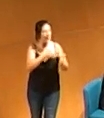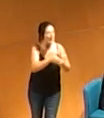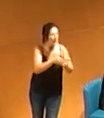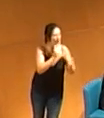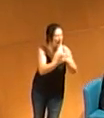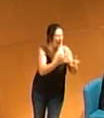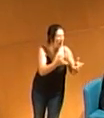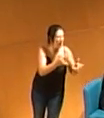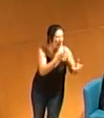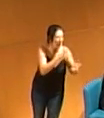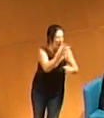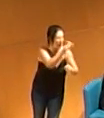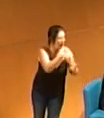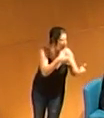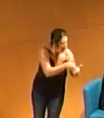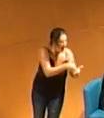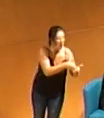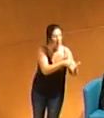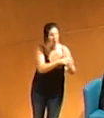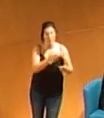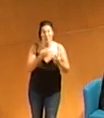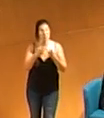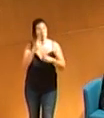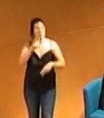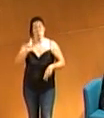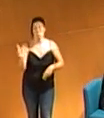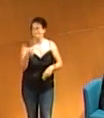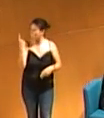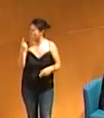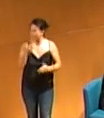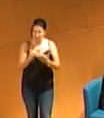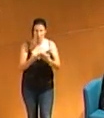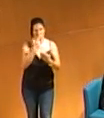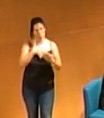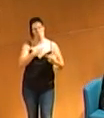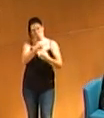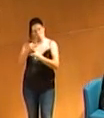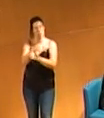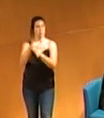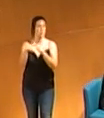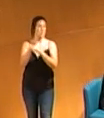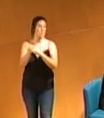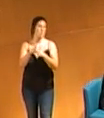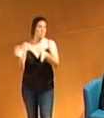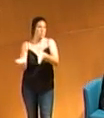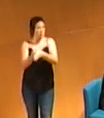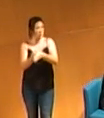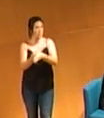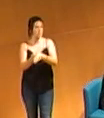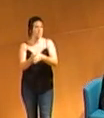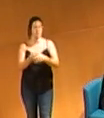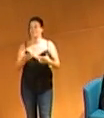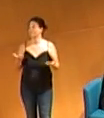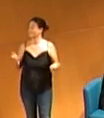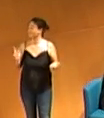qui ont un handicap. La ville pour tous, c'est super. C'est ça, la société inclusive. Oui, mais pour qu'elle puisse exister, il faut qu'il y ait un